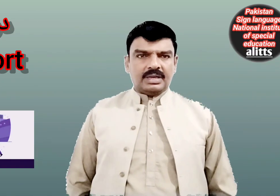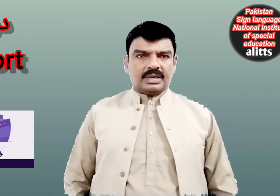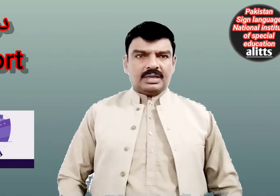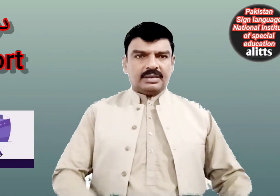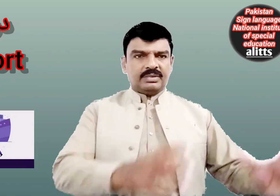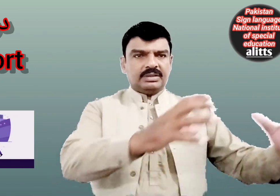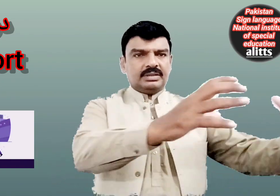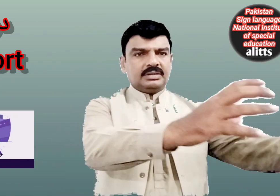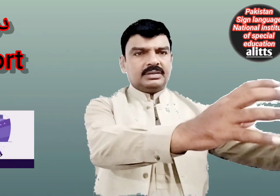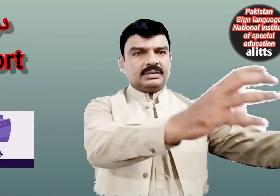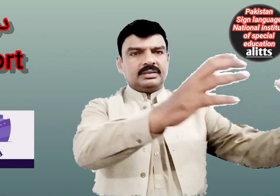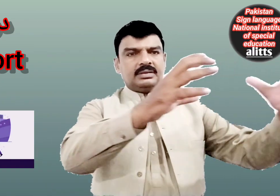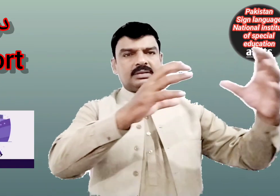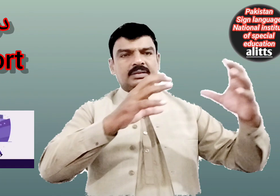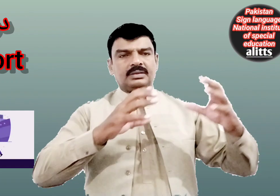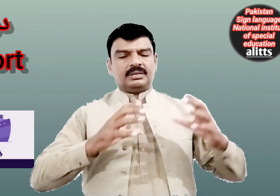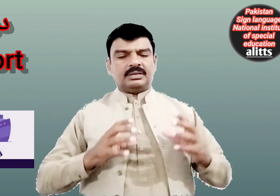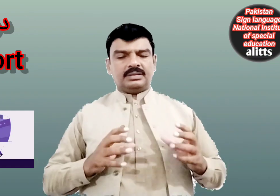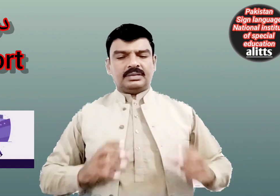दर आमद।